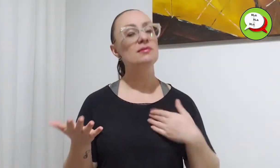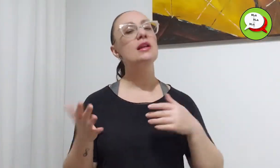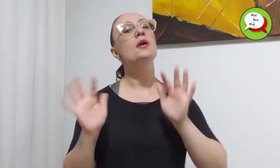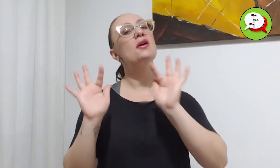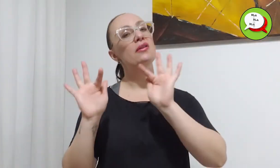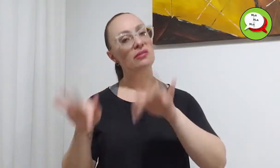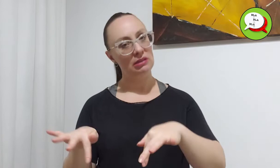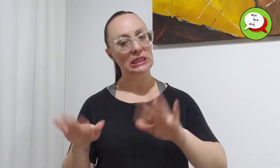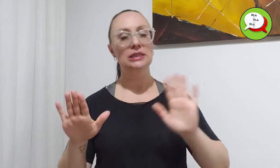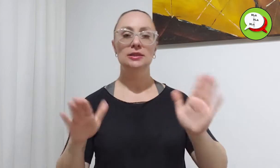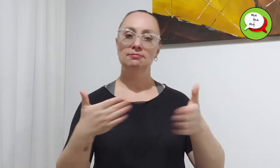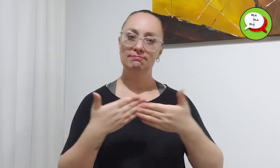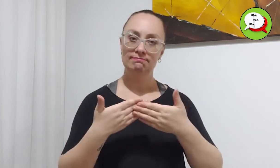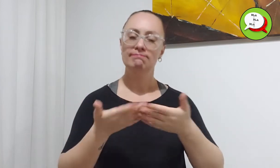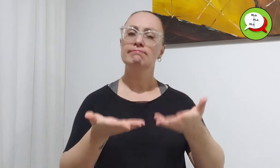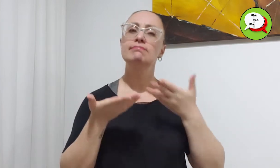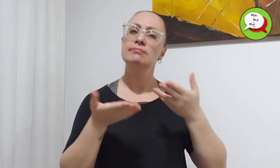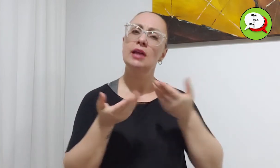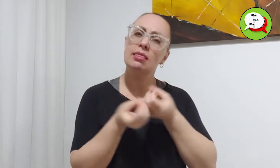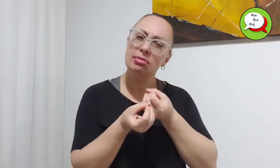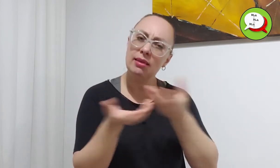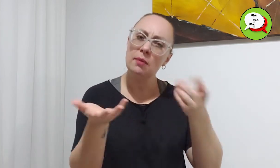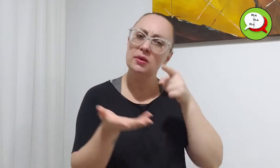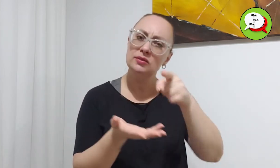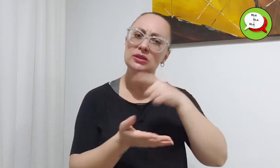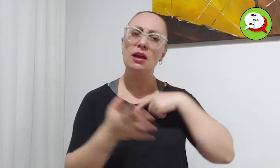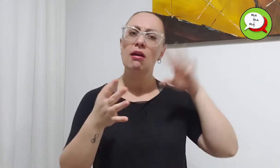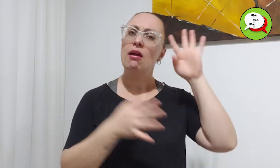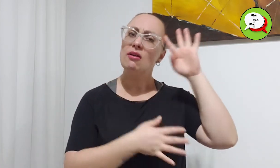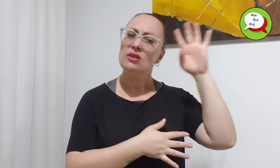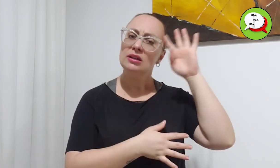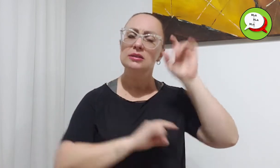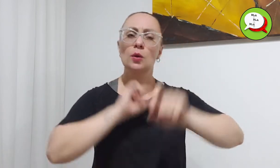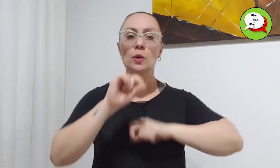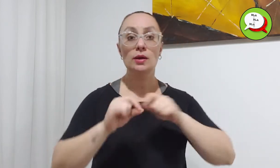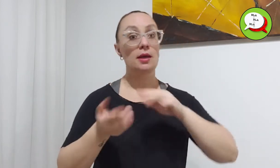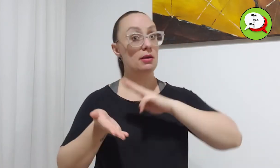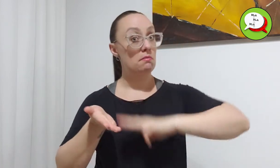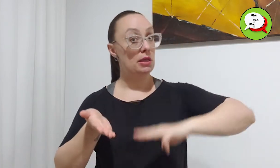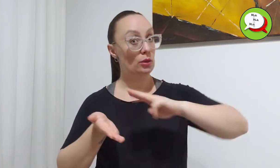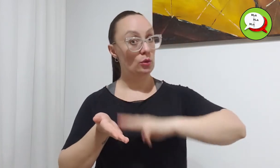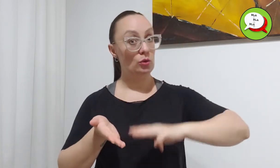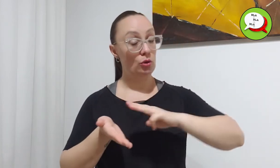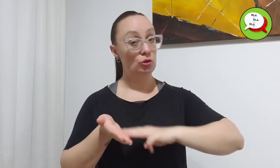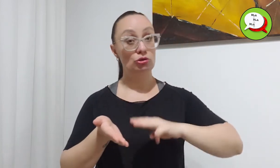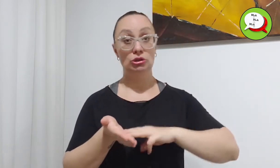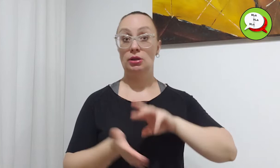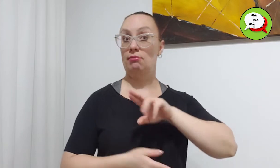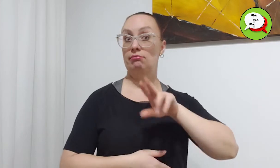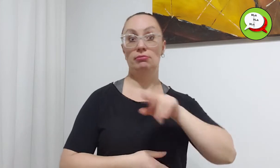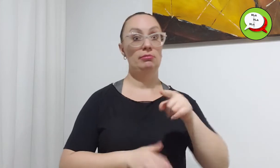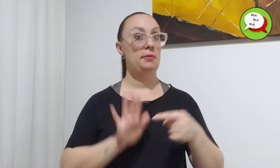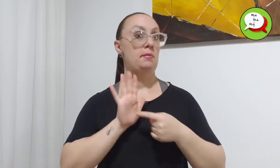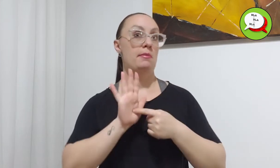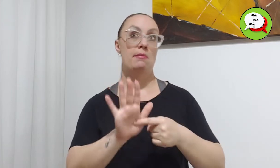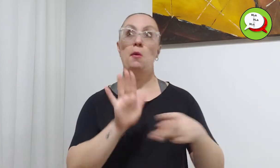Para encerrar, queremos deixar como reflexão de que as metodologias não apresentam garantias